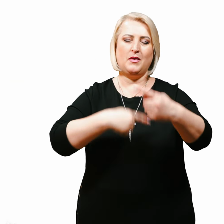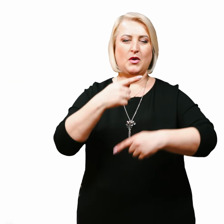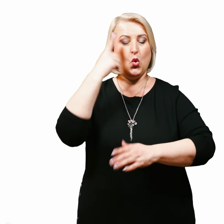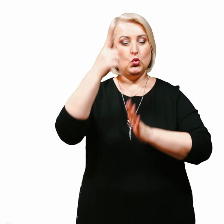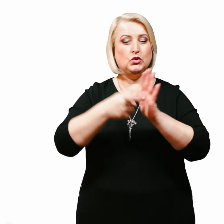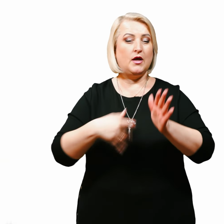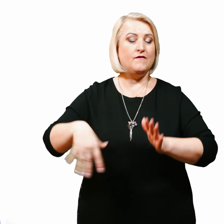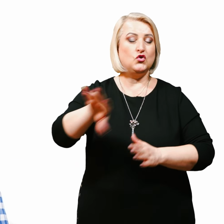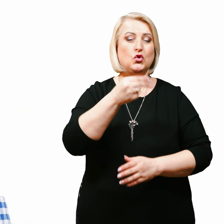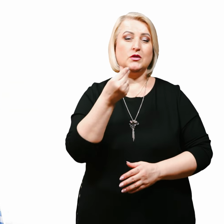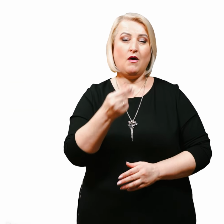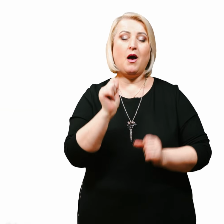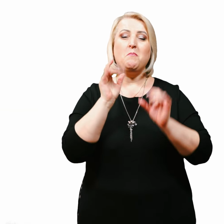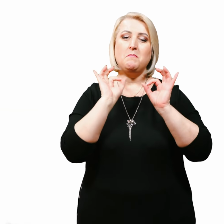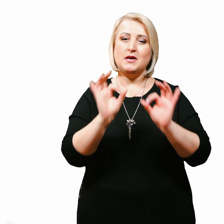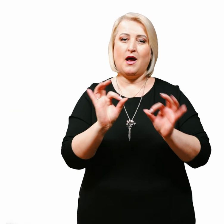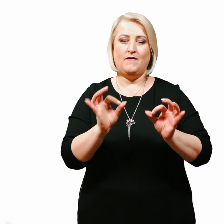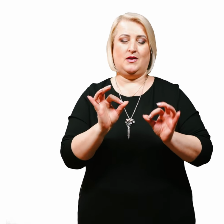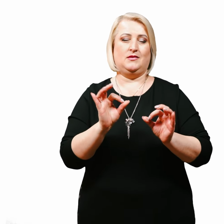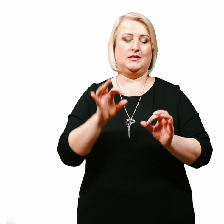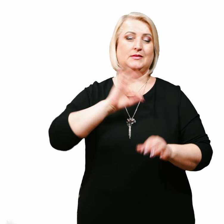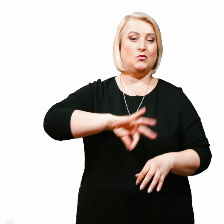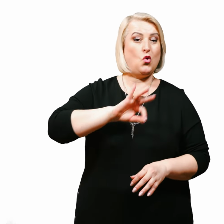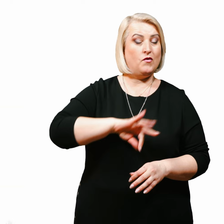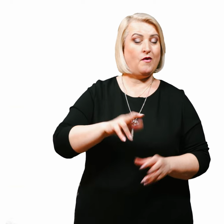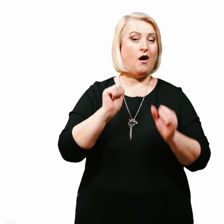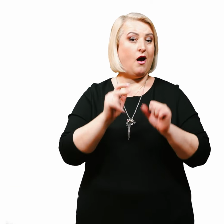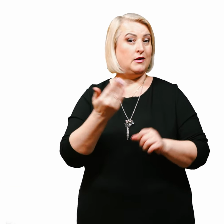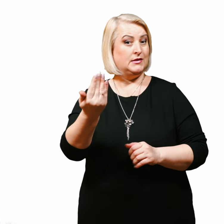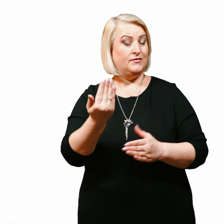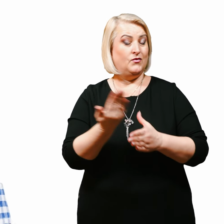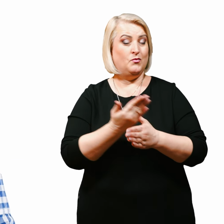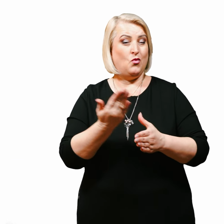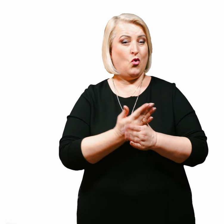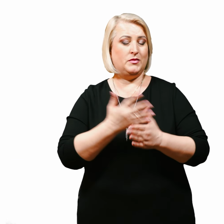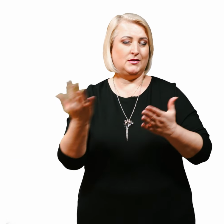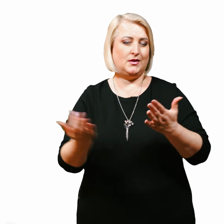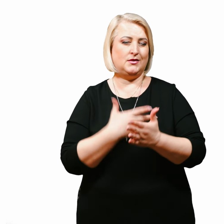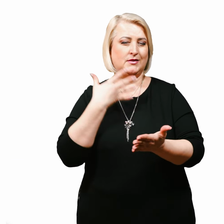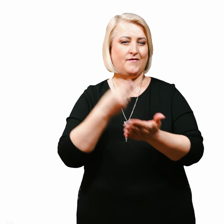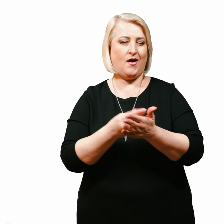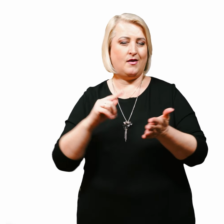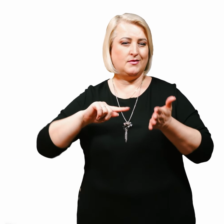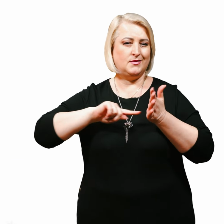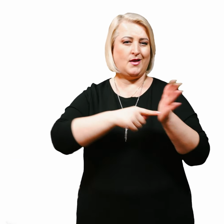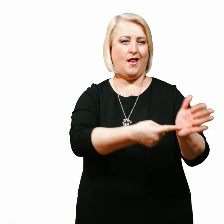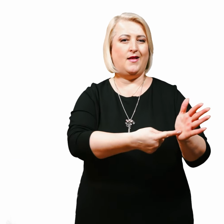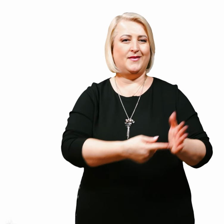о деньгах, о том, как правильно ими распоряжаться и как с их помощью достичь своих целей.